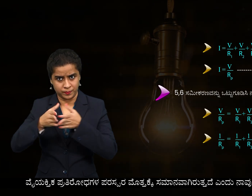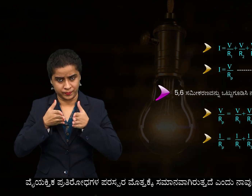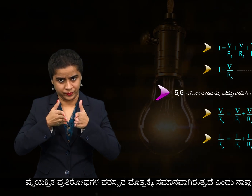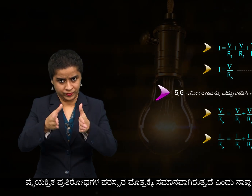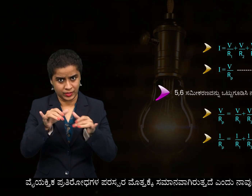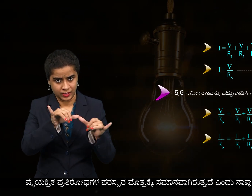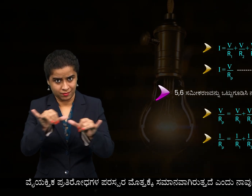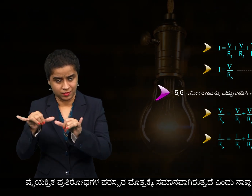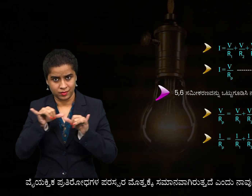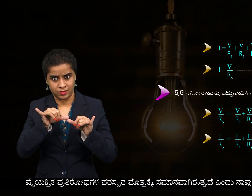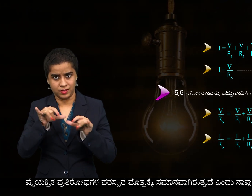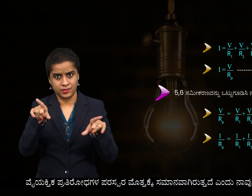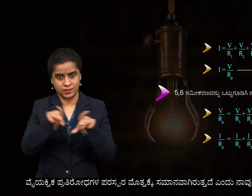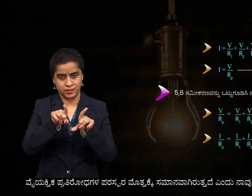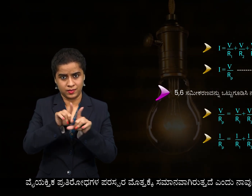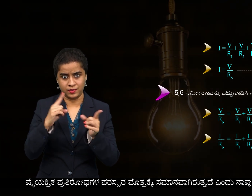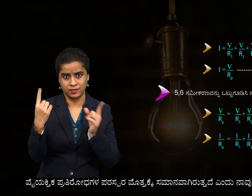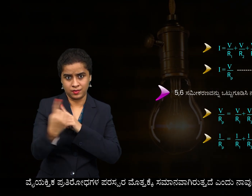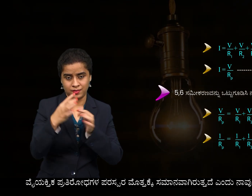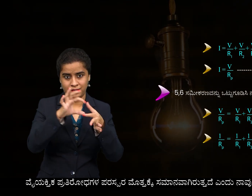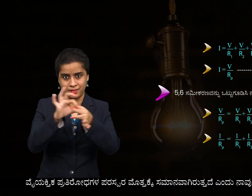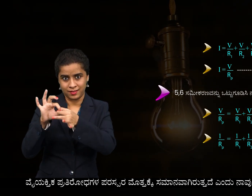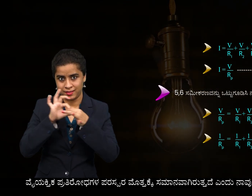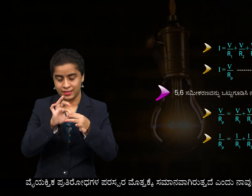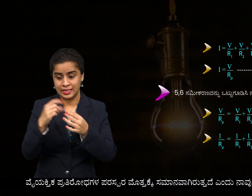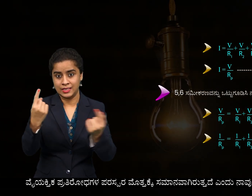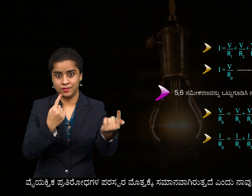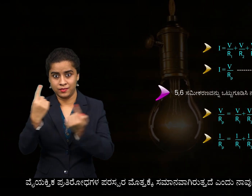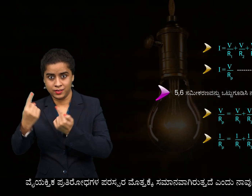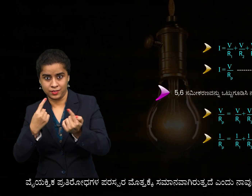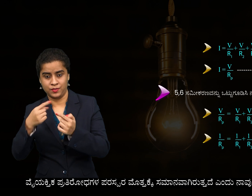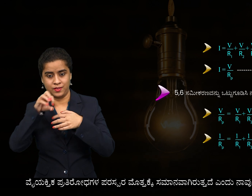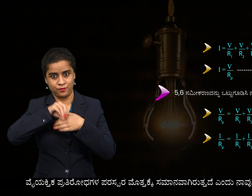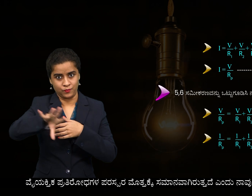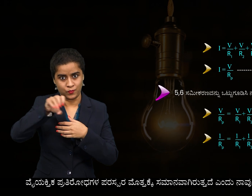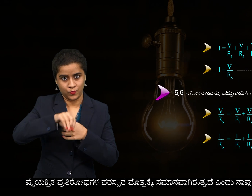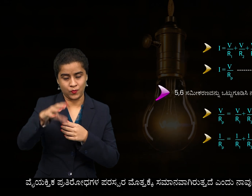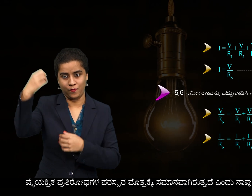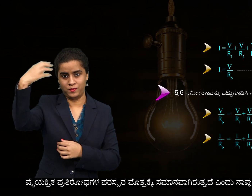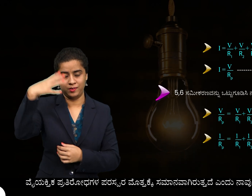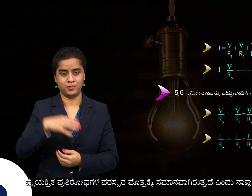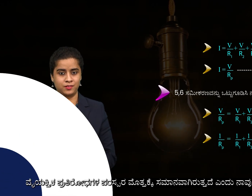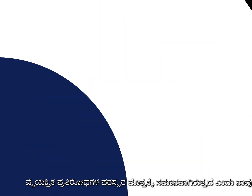ಪರಸ್ಪರ ಮೊತ್ತಕ್ಕೆ ಸಮಾನವಾಗಿರುತ್ತದೆ ಎಂದು ನಾವು ತೀರ್ಮಾನಿಸಬಹುದು.